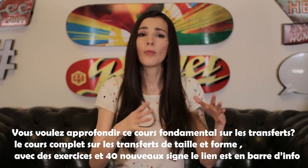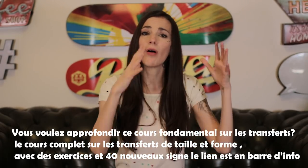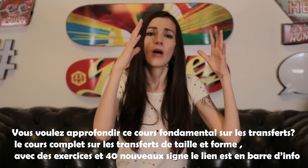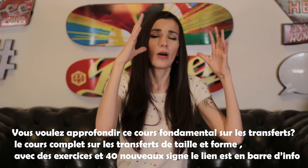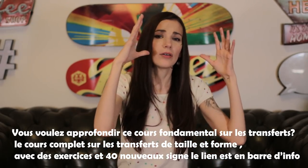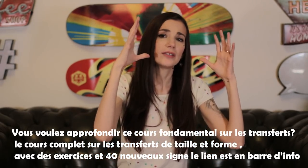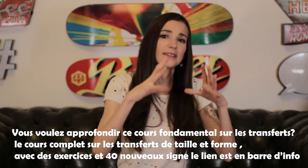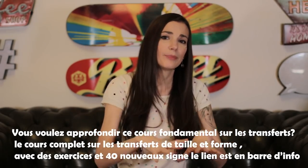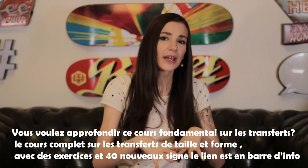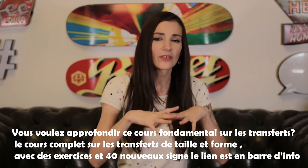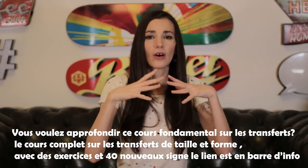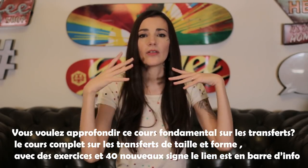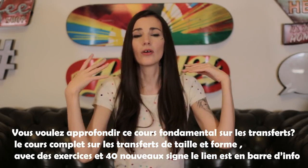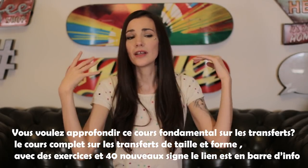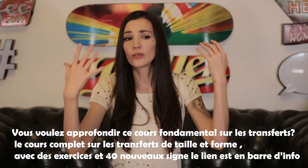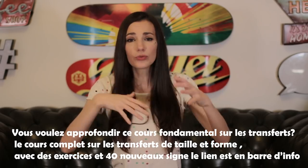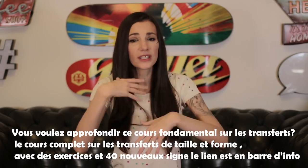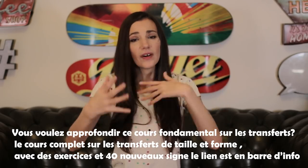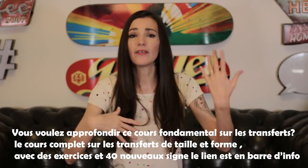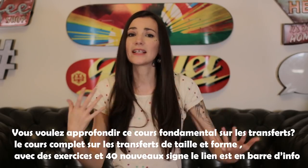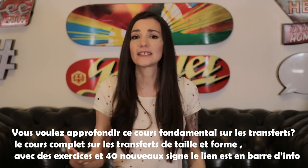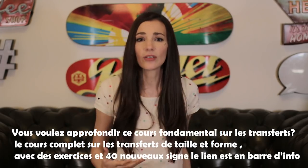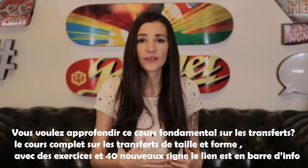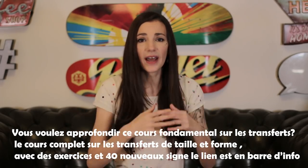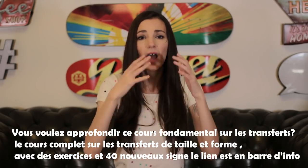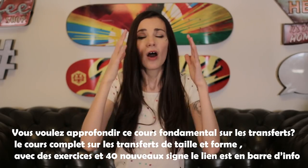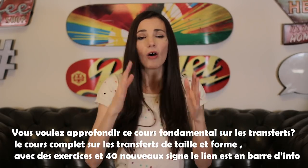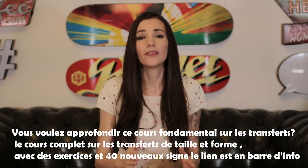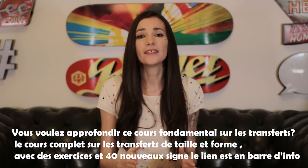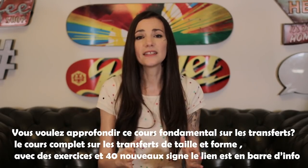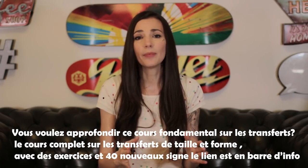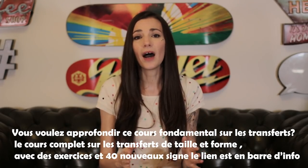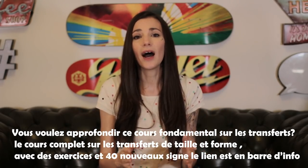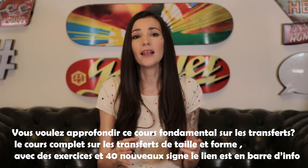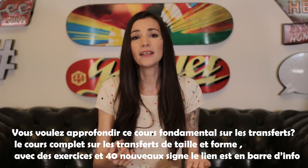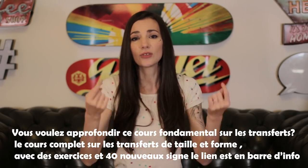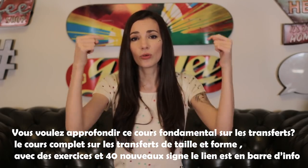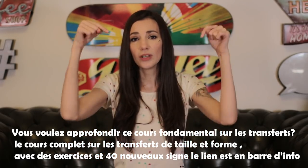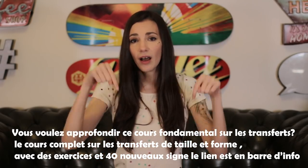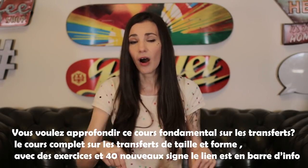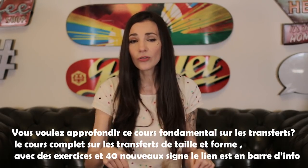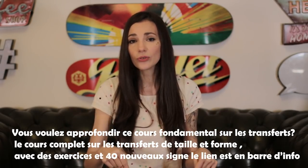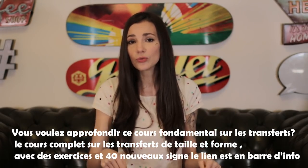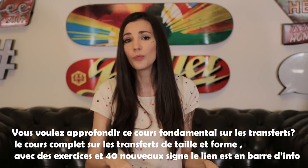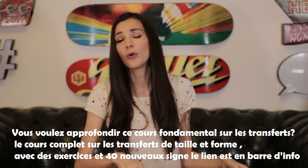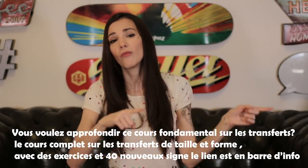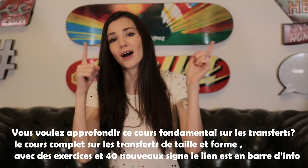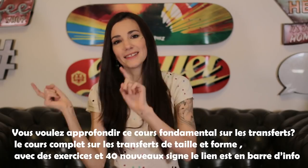simplement des personnes et tout ce qui va avec les transferts, n'hésitez pas à aller sur le lien en dessous pour avoir accès